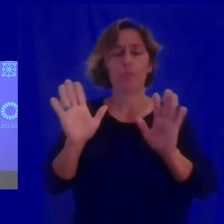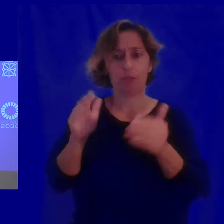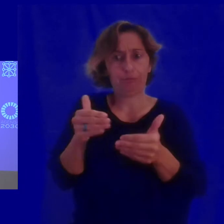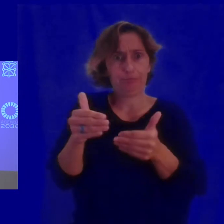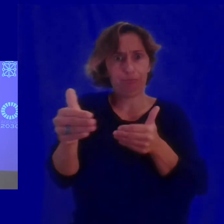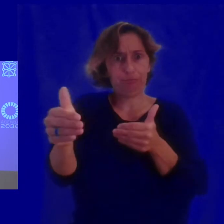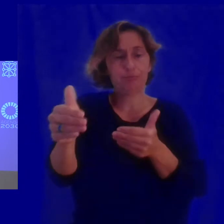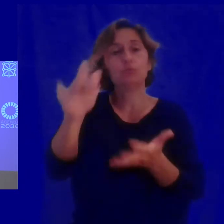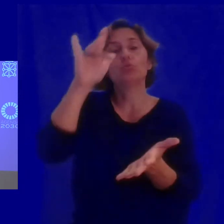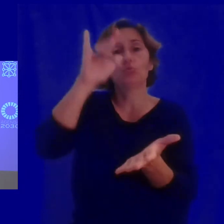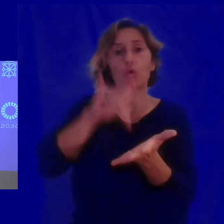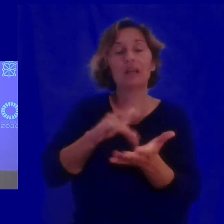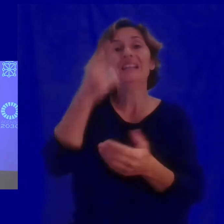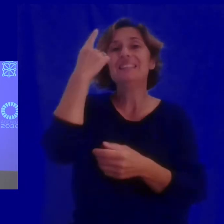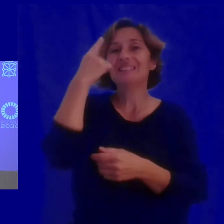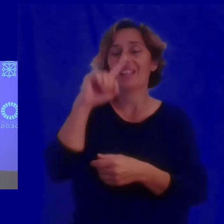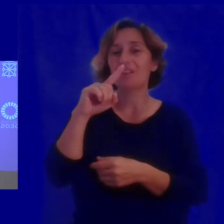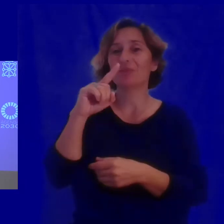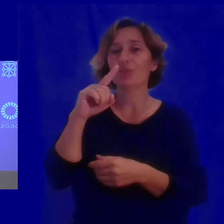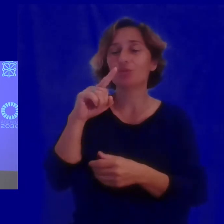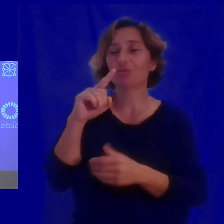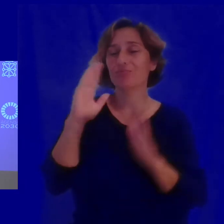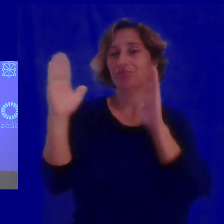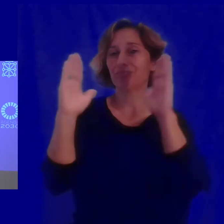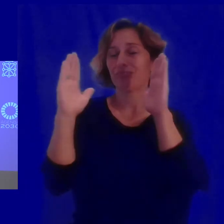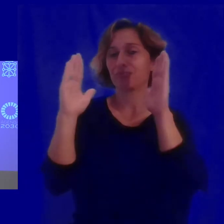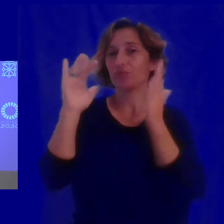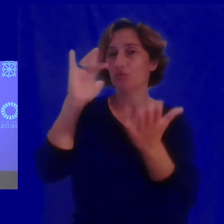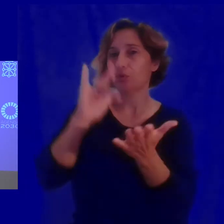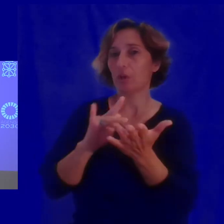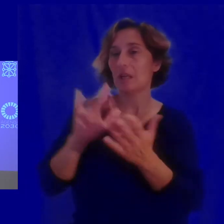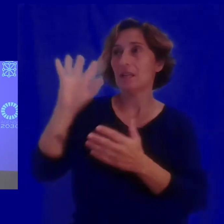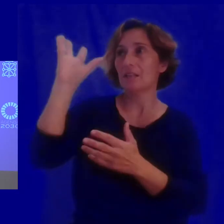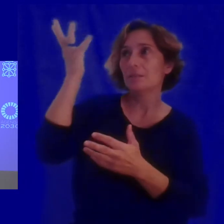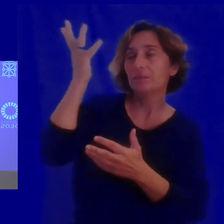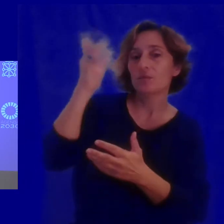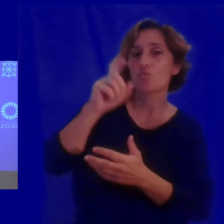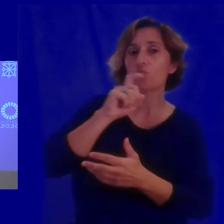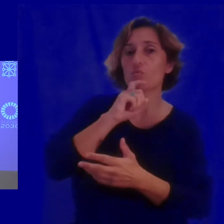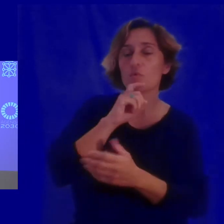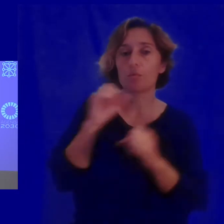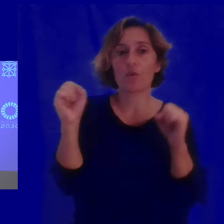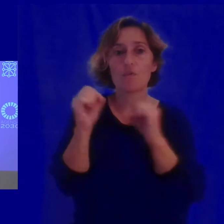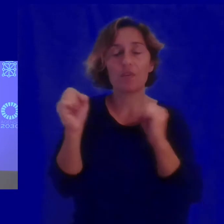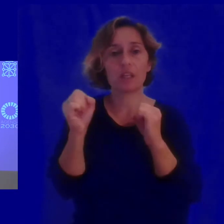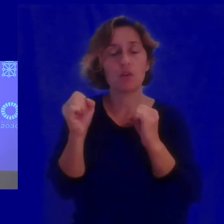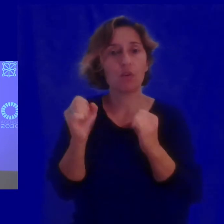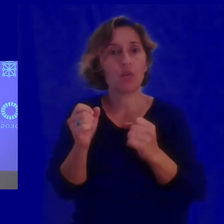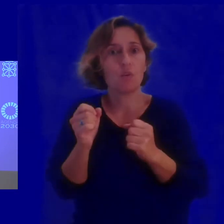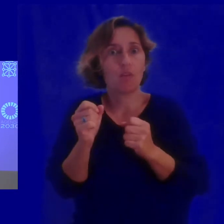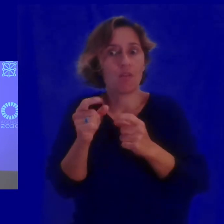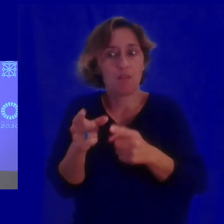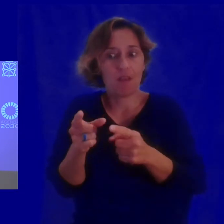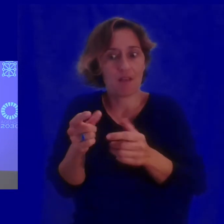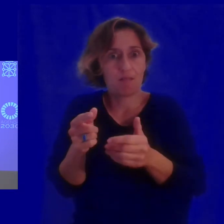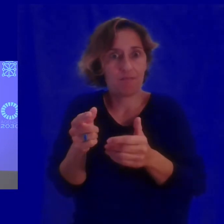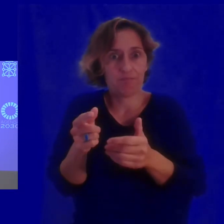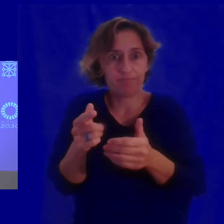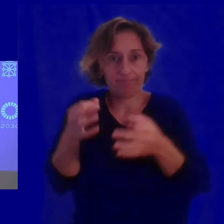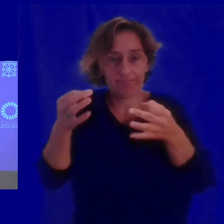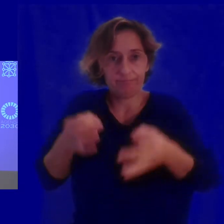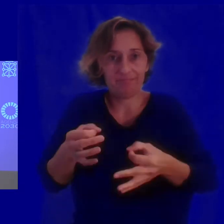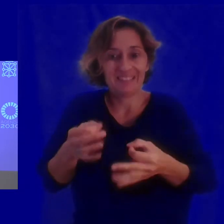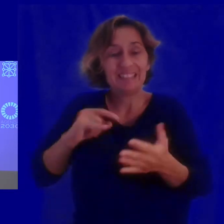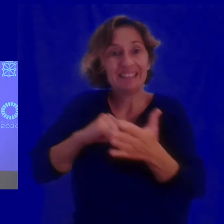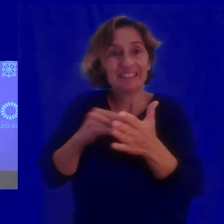todos sabemos en qué fechas suele llegar, y las condiciones climatológicas de frío que también nos vendrán, que hacen que se esté